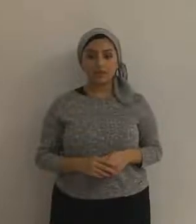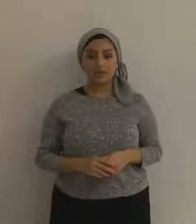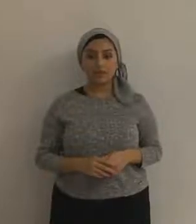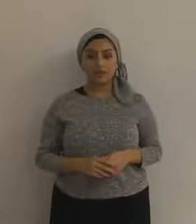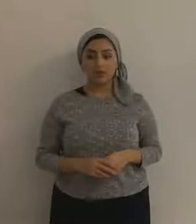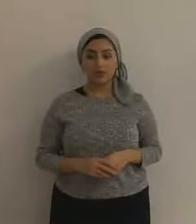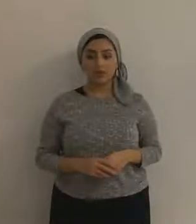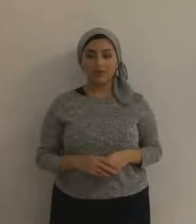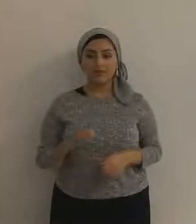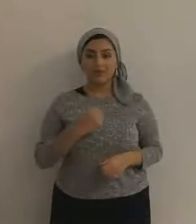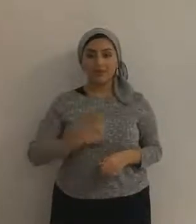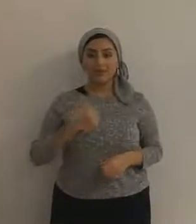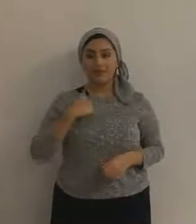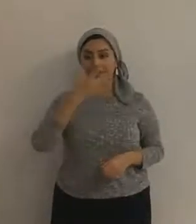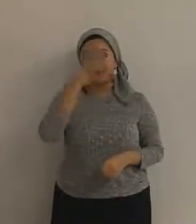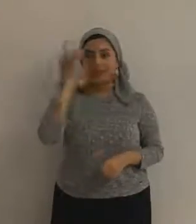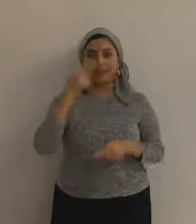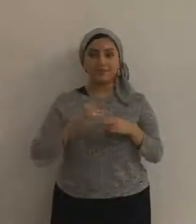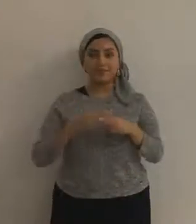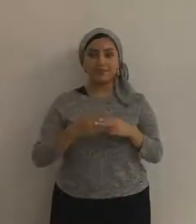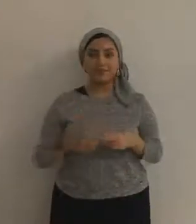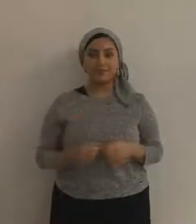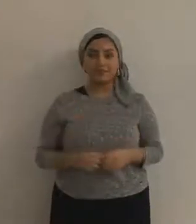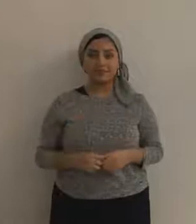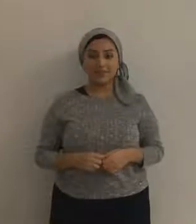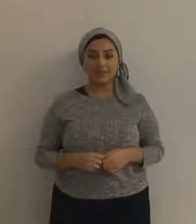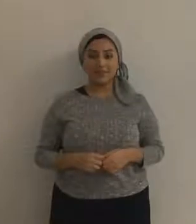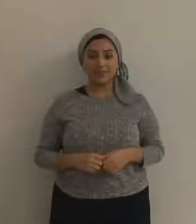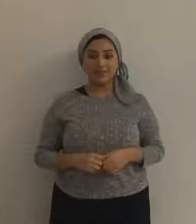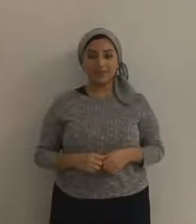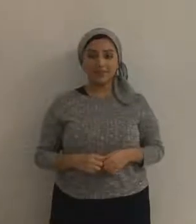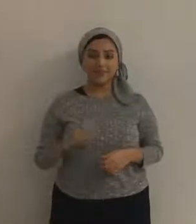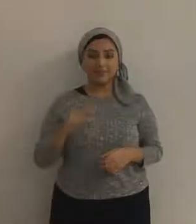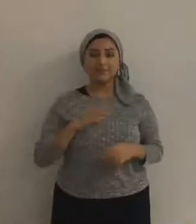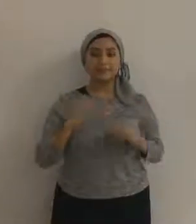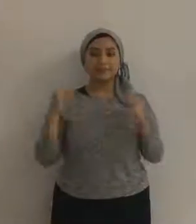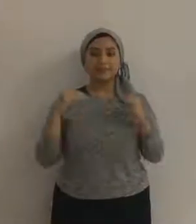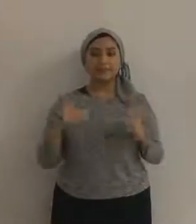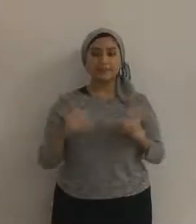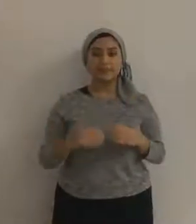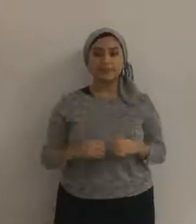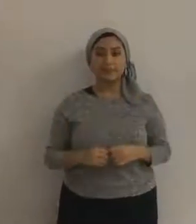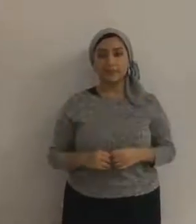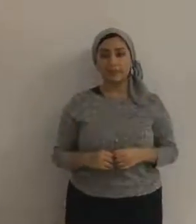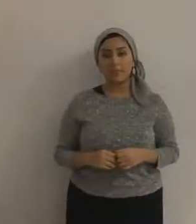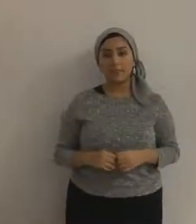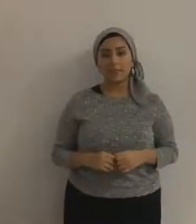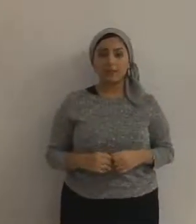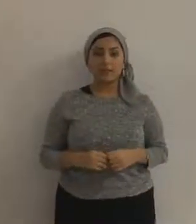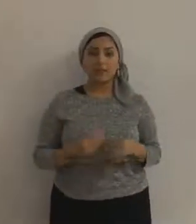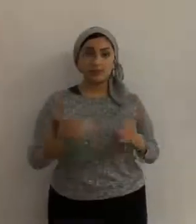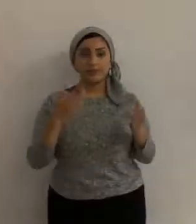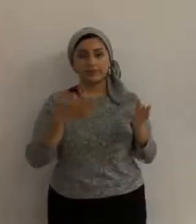perdón, olvidé cómo se traduce, pero bueno, aquí lo importante, y quiero pasar a esta parte